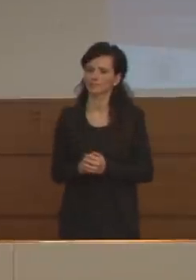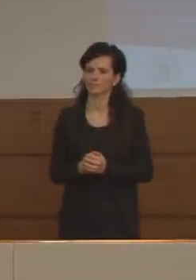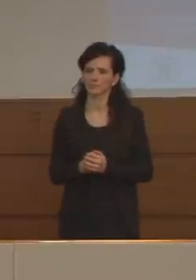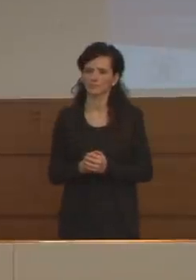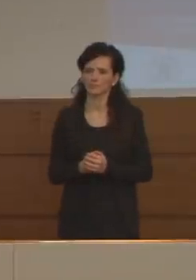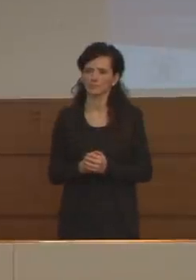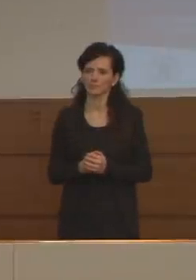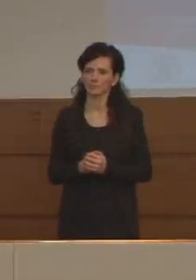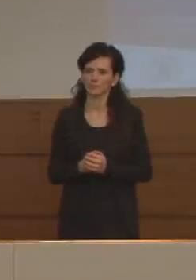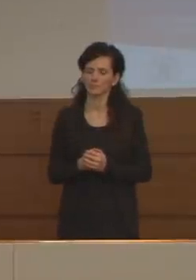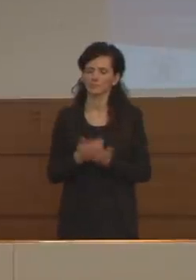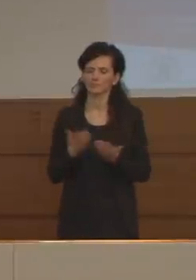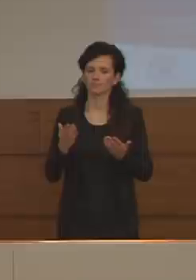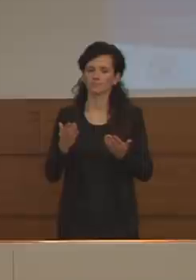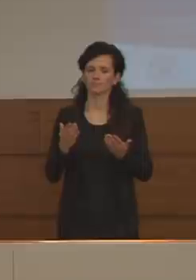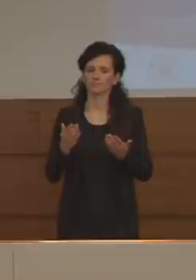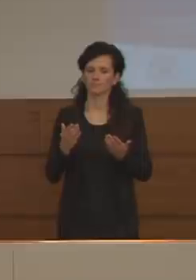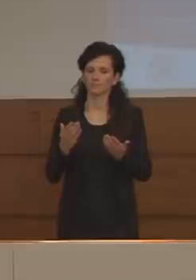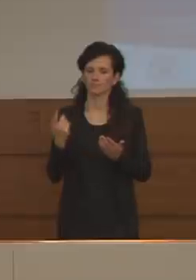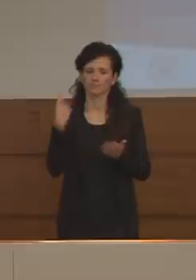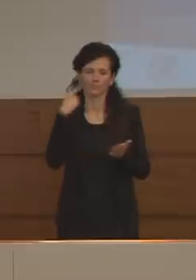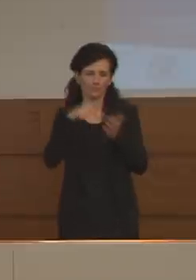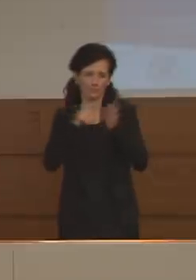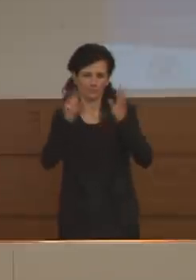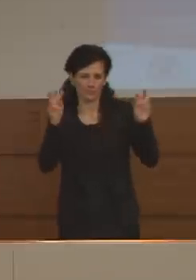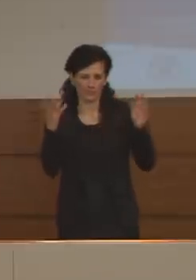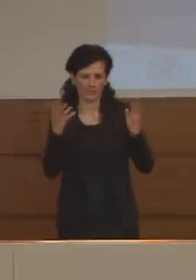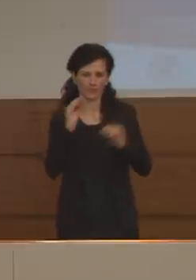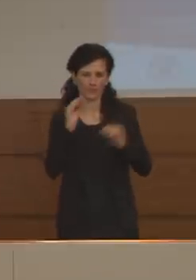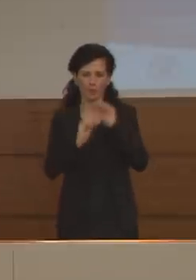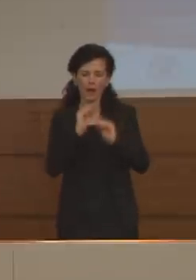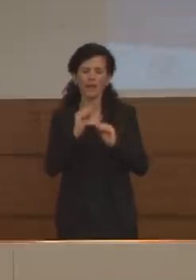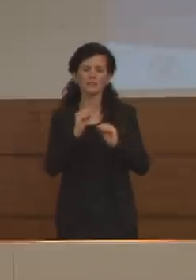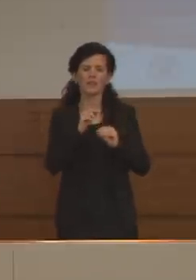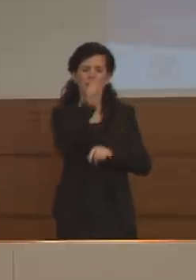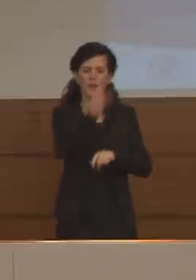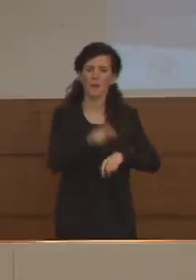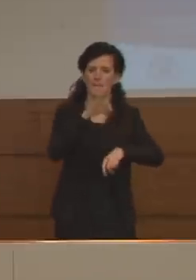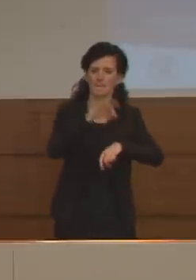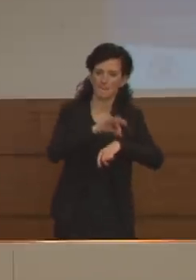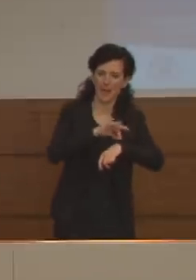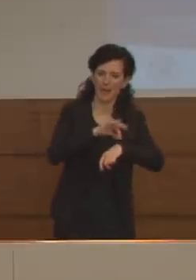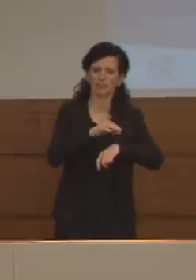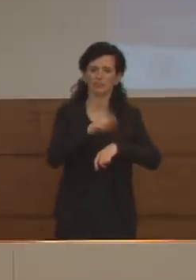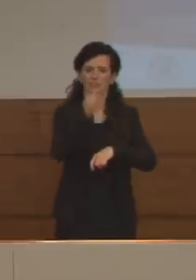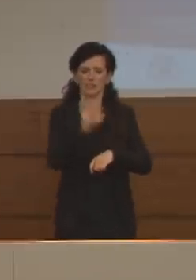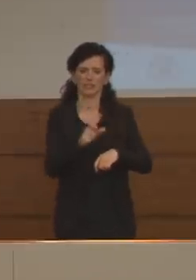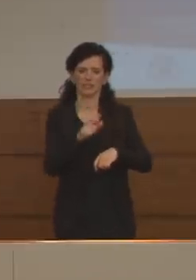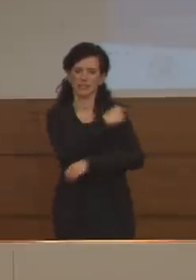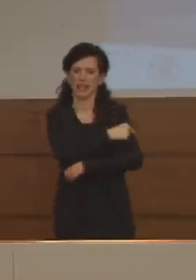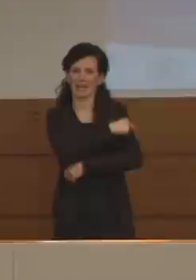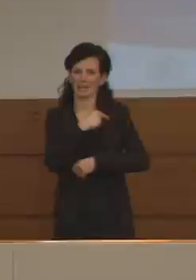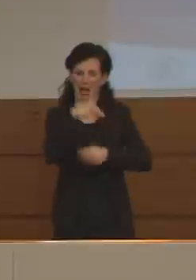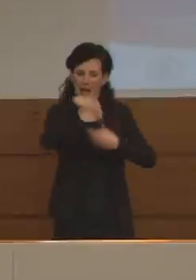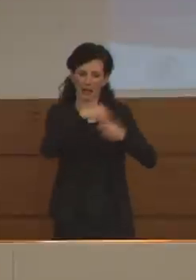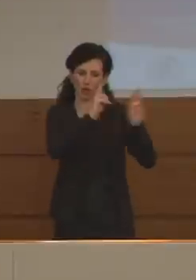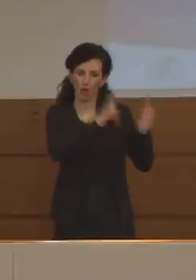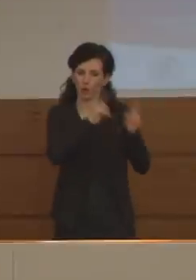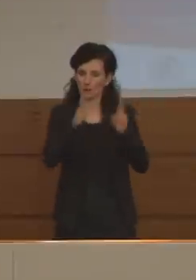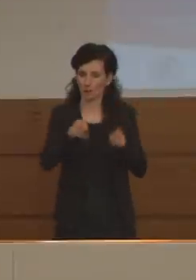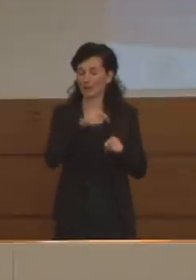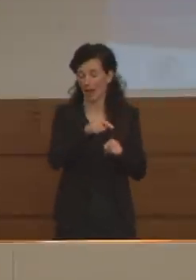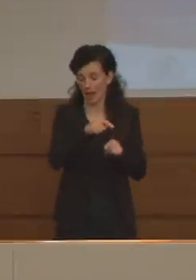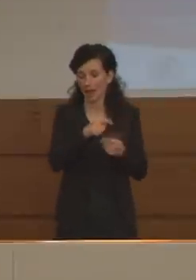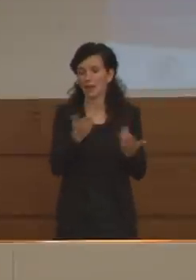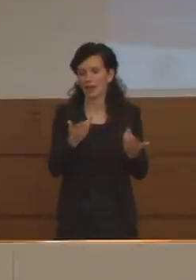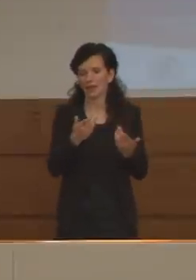della protezione adeguata per i medici e per il personale sanitario perché come ormai sappiamo è proprio negli ospedali che c'è